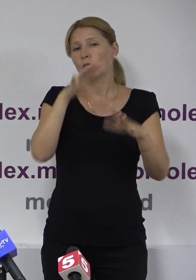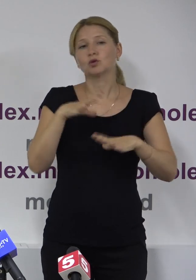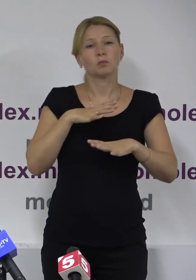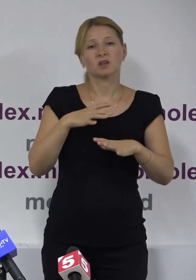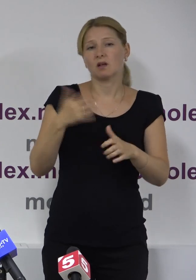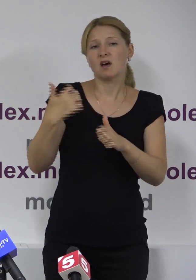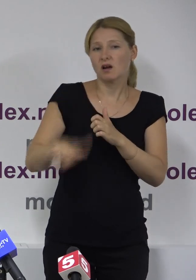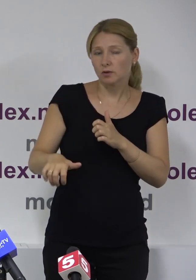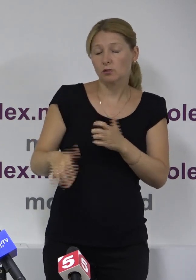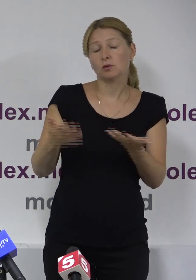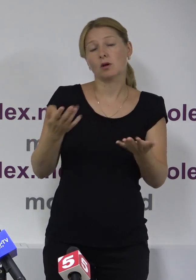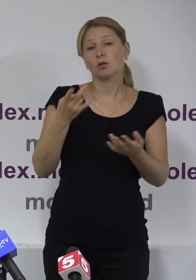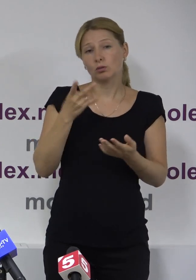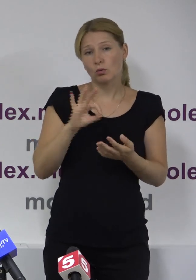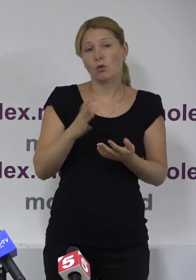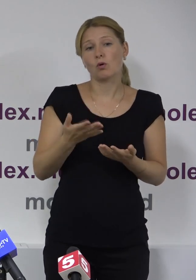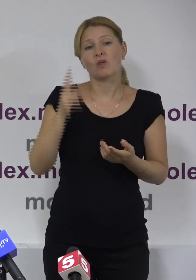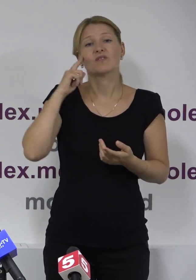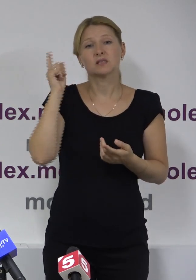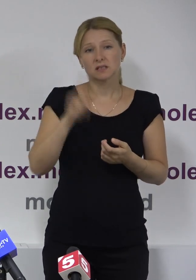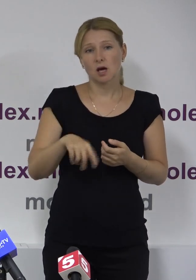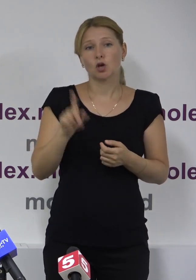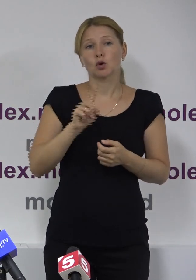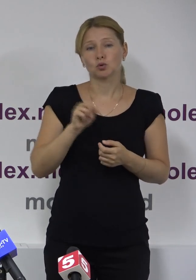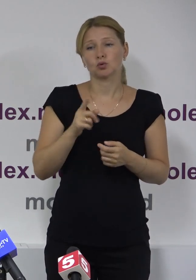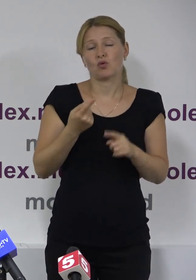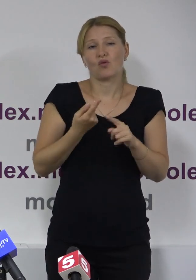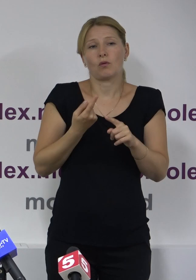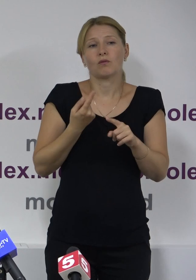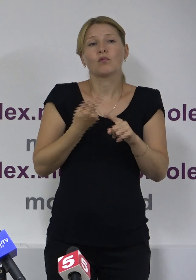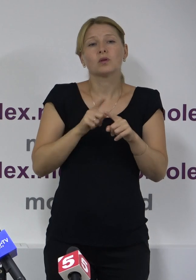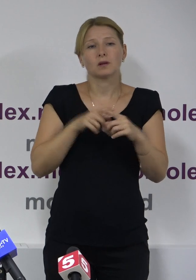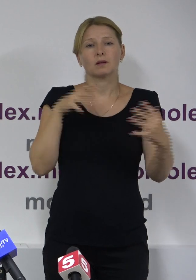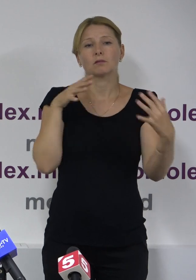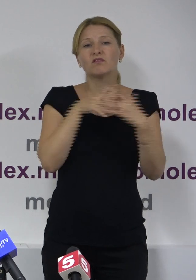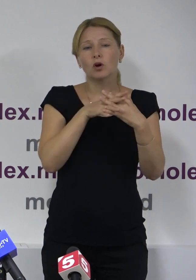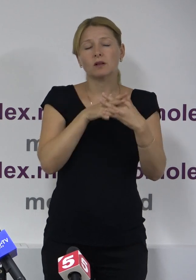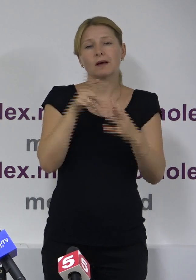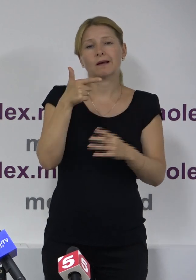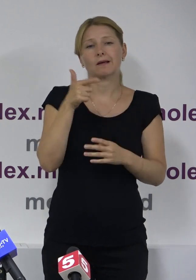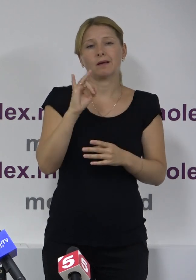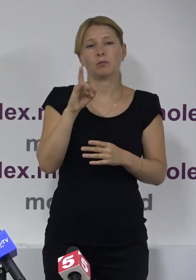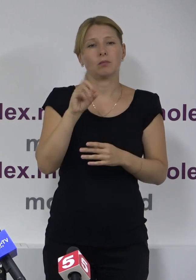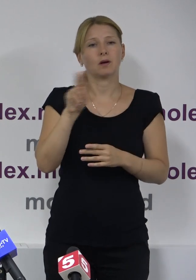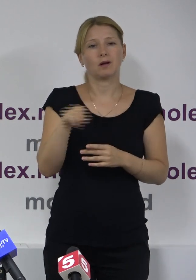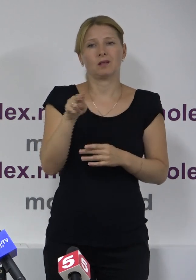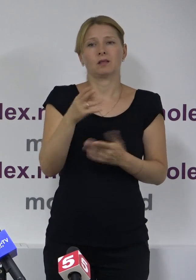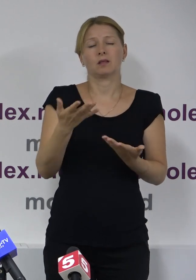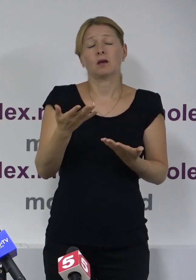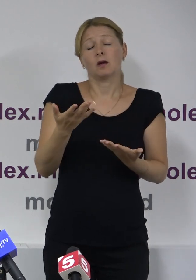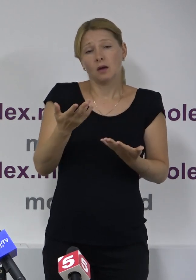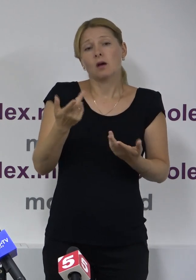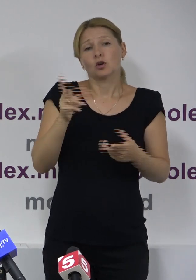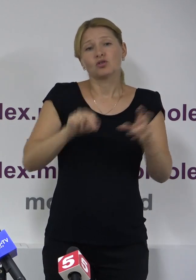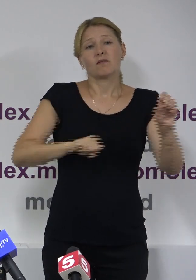iar asupra Republicii Moldova, așa cum tradițional este numit acest fenomen, războiul hibrid, acesta se manifestă, se